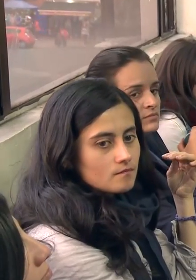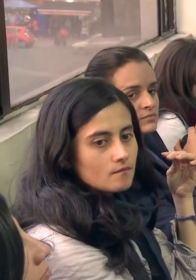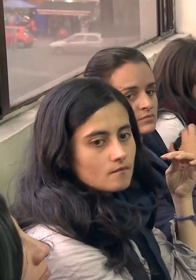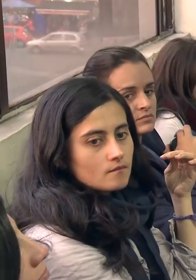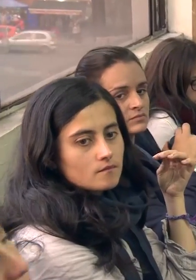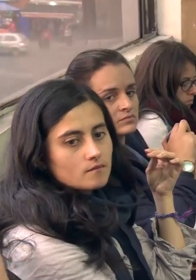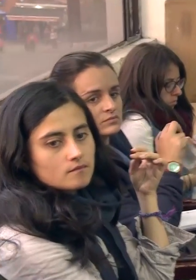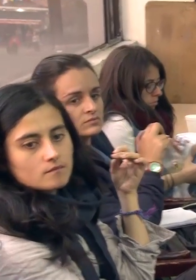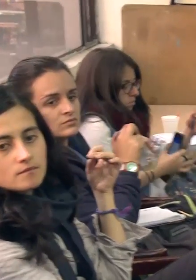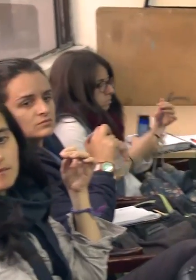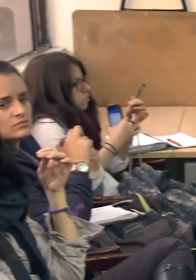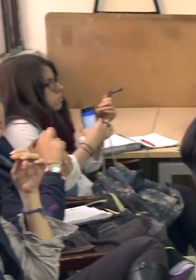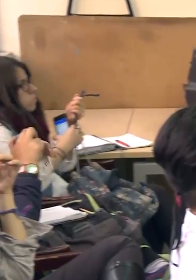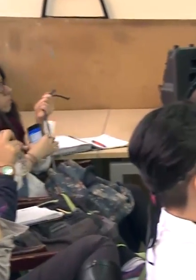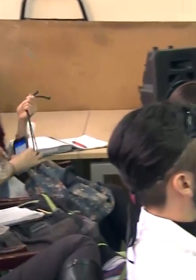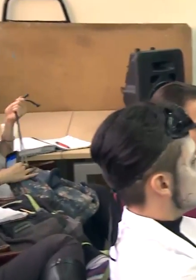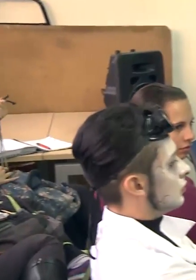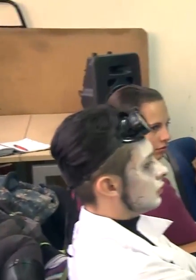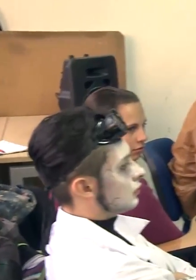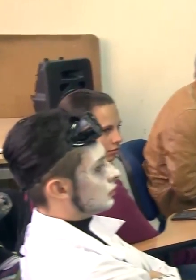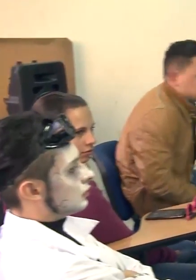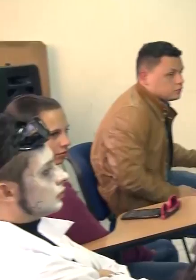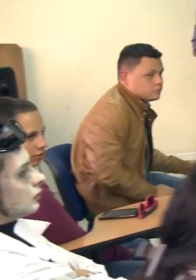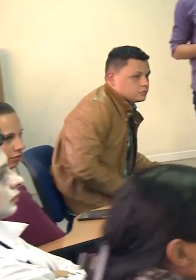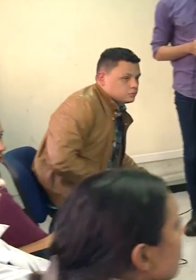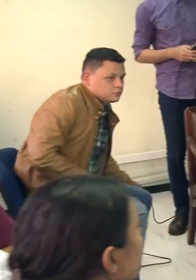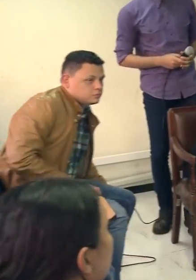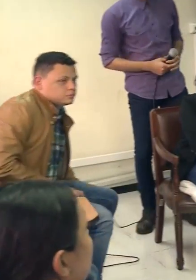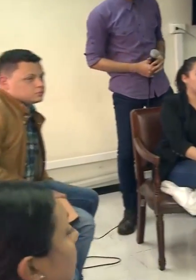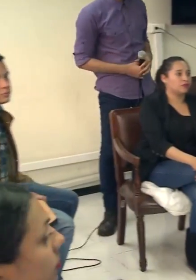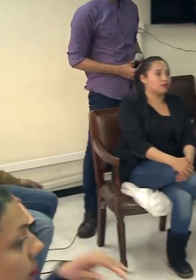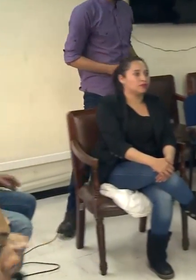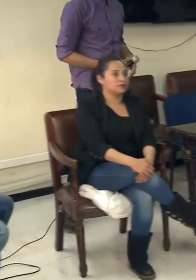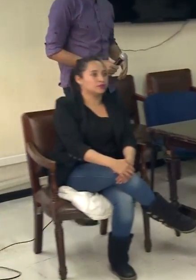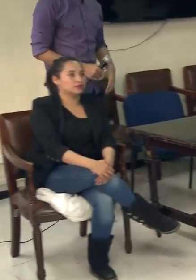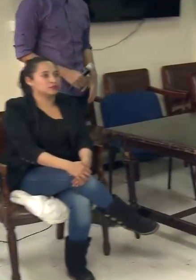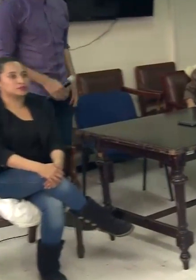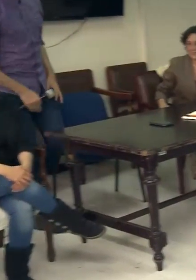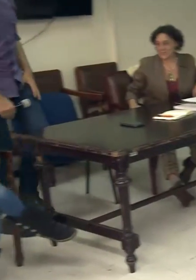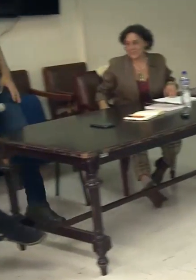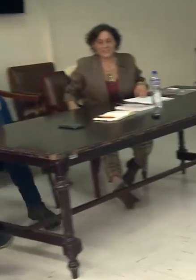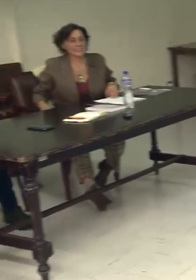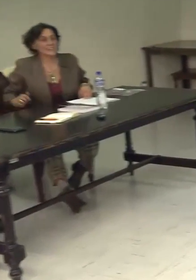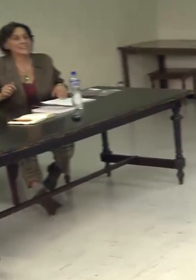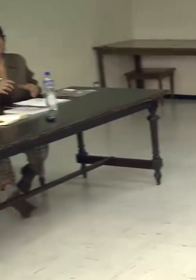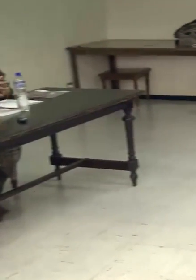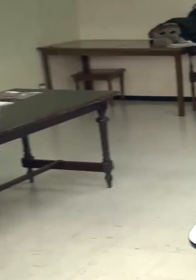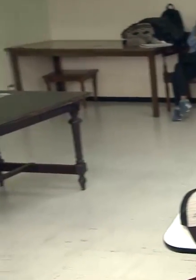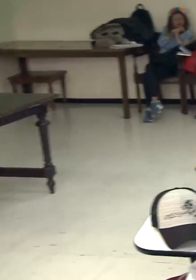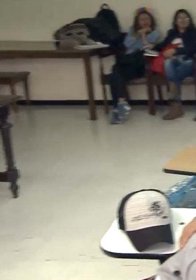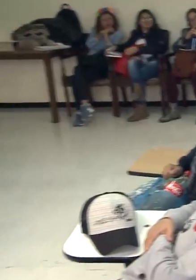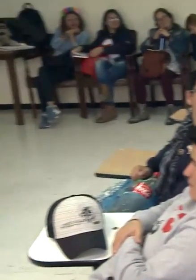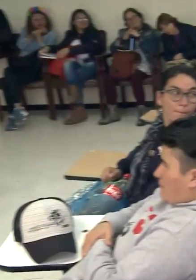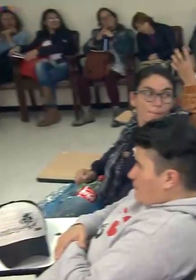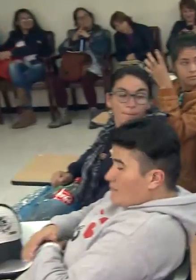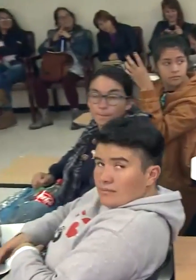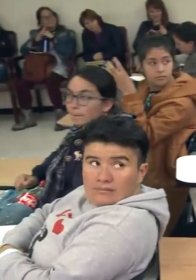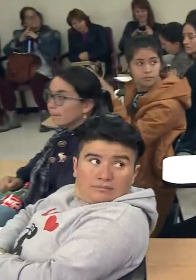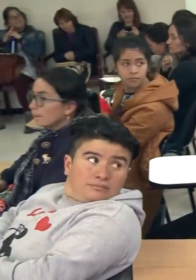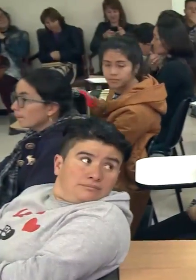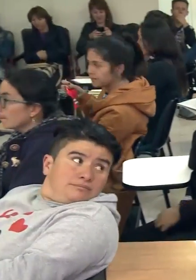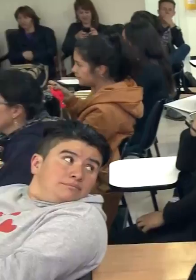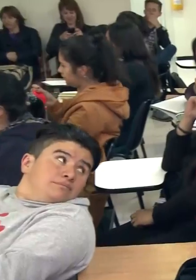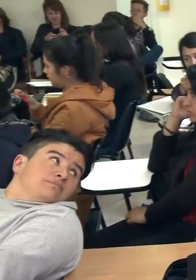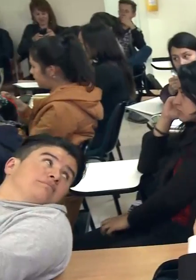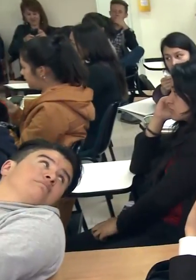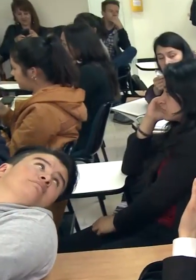¿Te haces cerca o...? Es que creo que no te alcanza. Habla desde ahí. Bueno, mi nombre es Viviana Garcés.